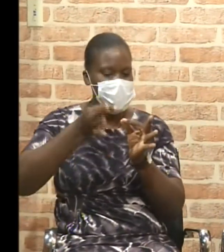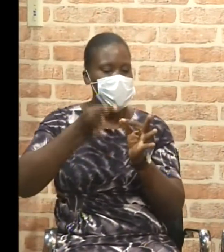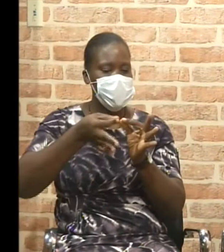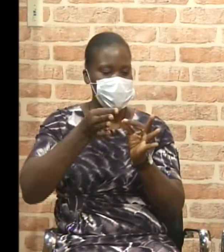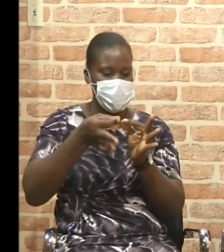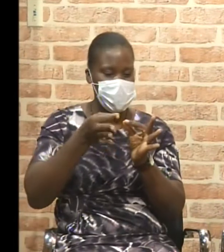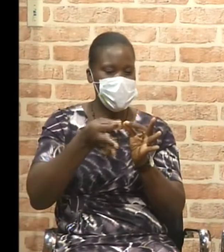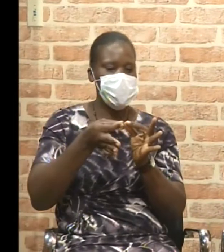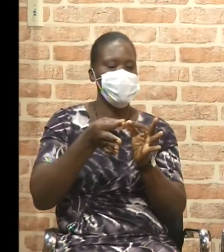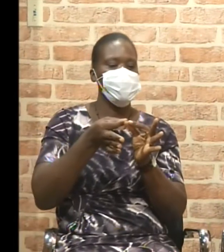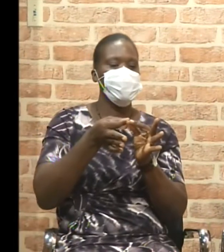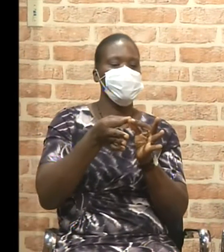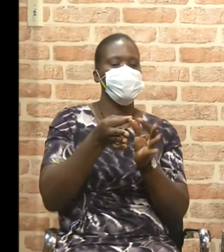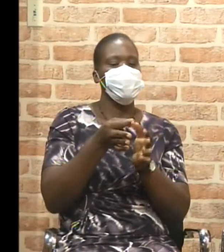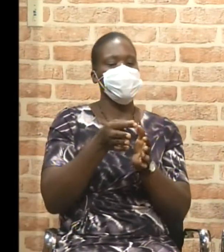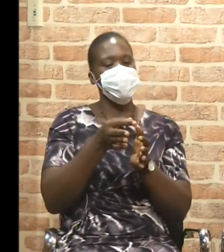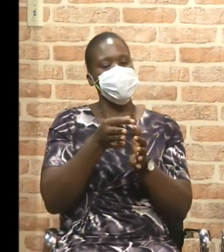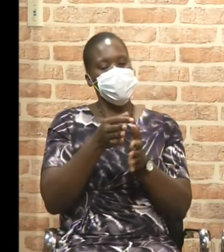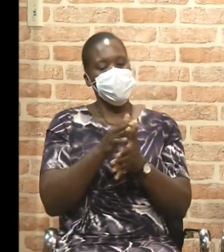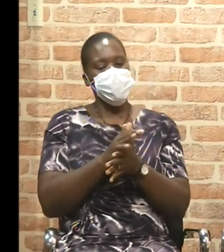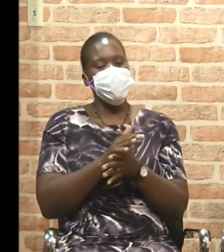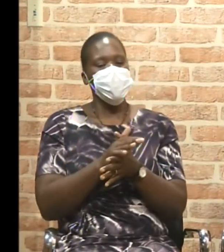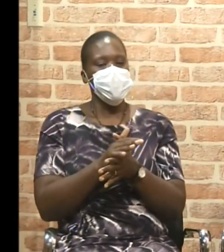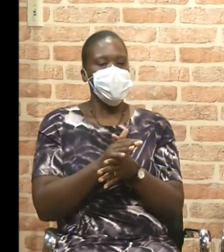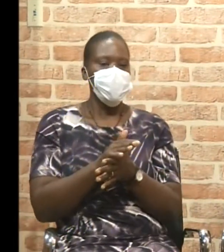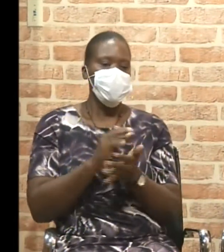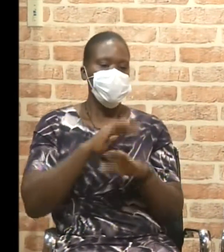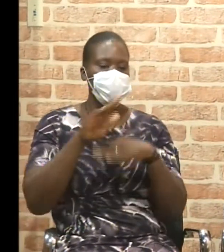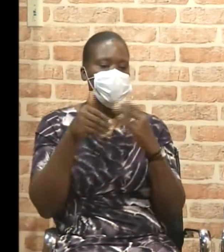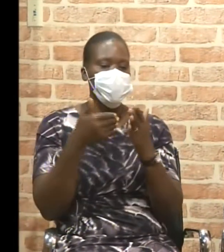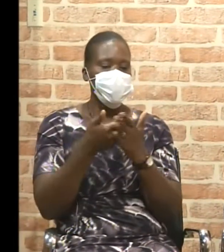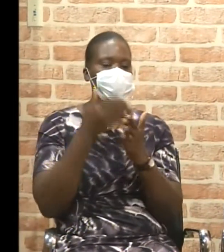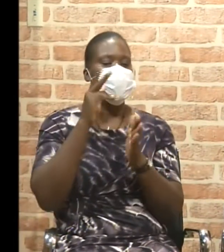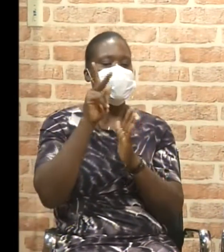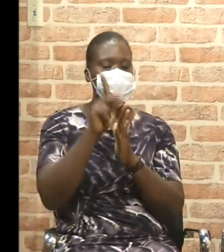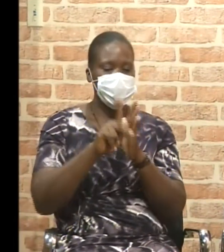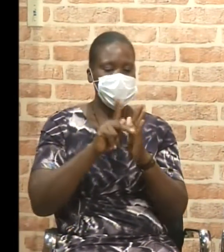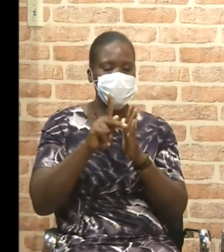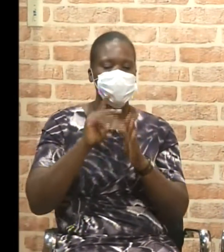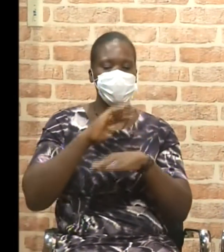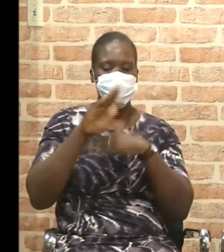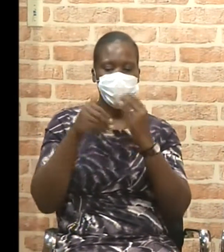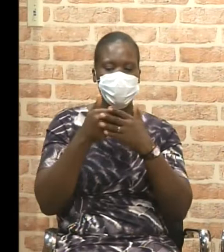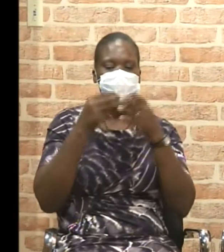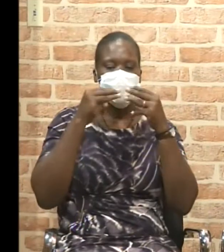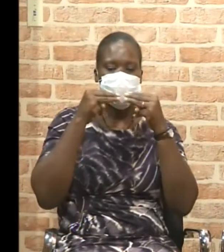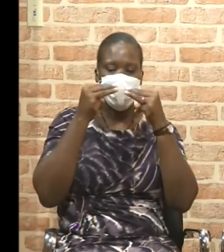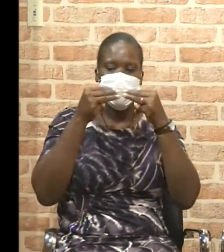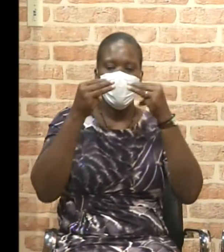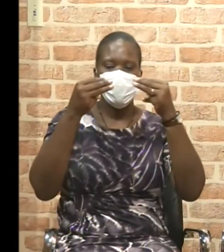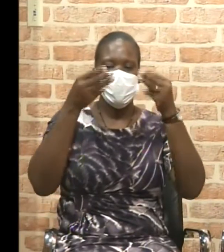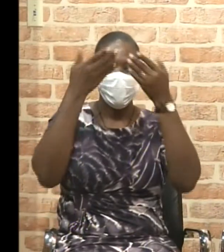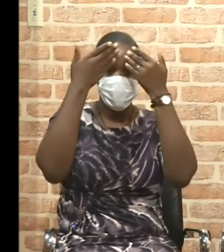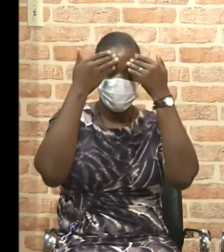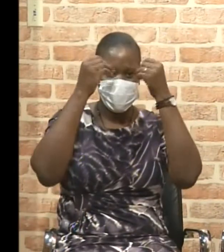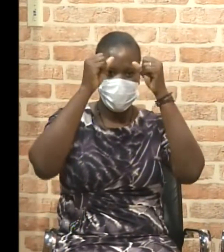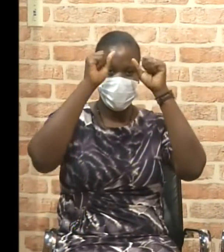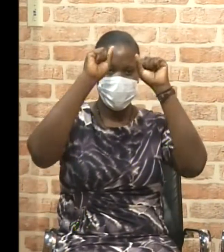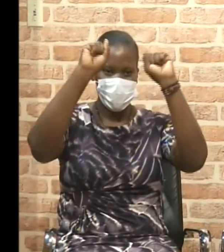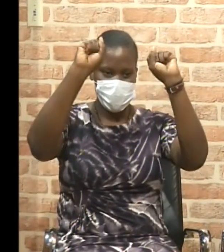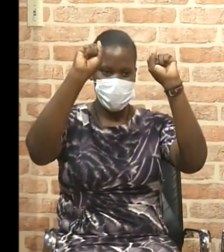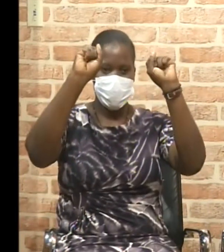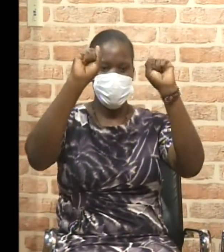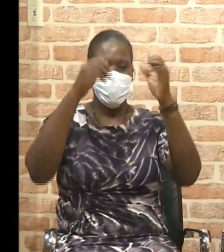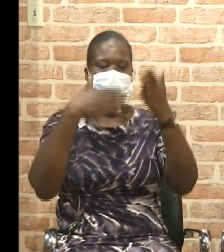communication BCF. Donc, nous-mêmes, nous avons interprété message président ou bien après message première dame dans tes sorties